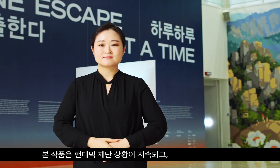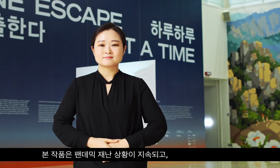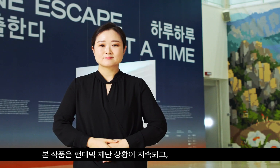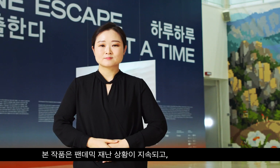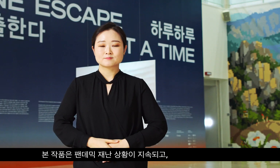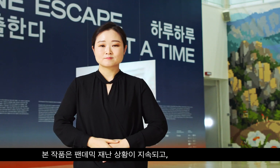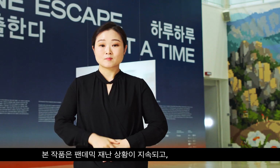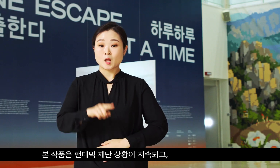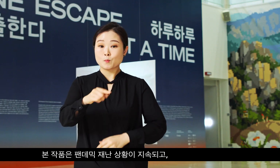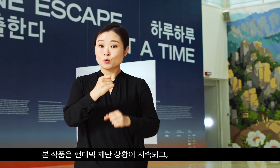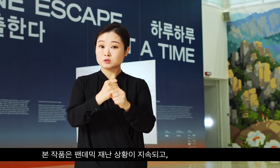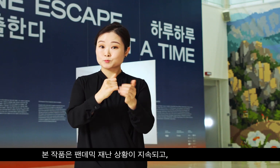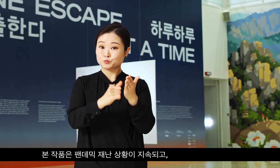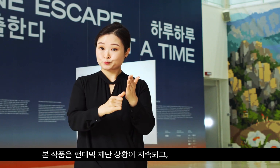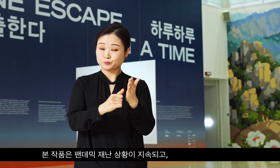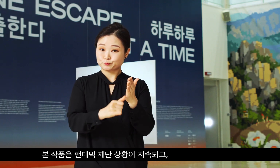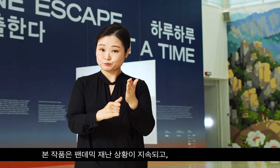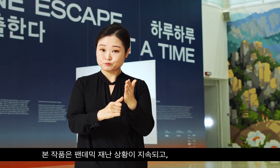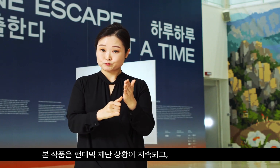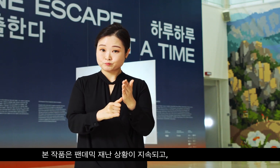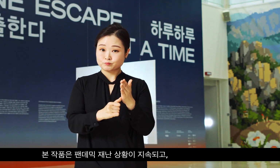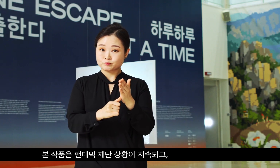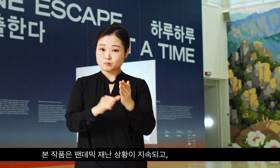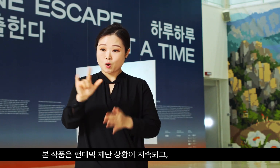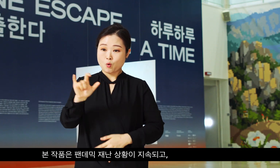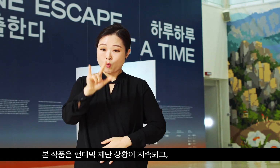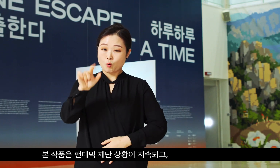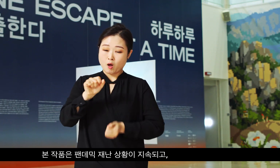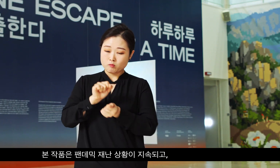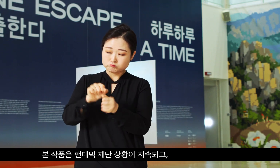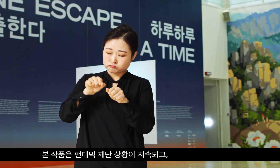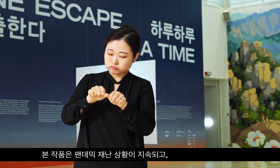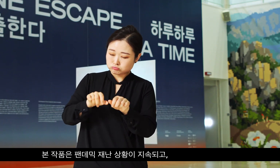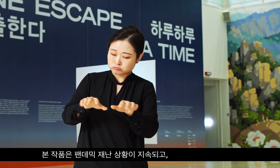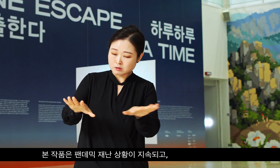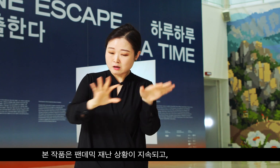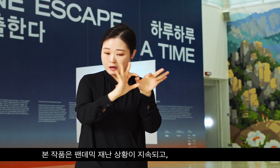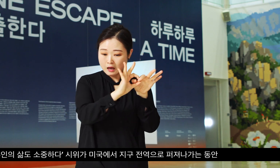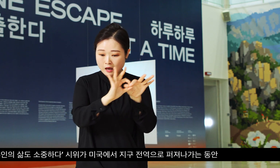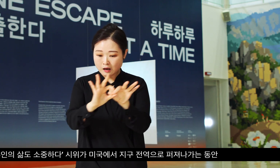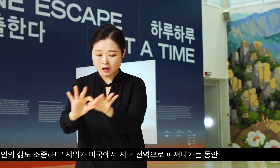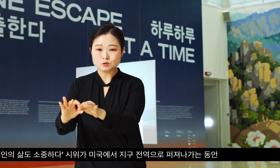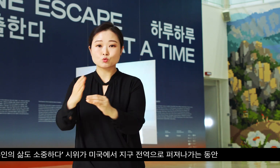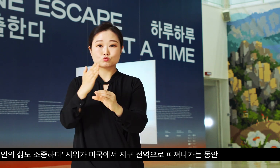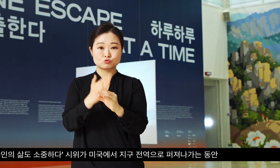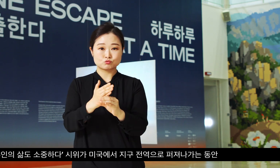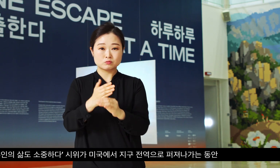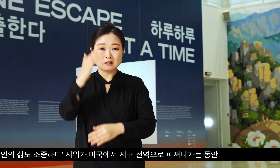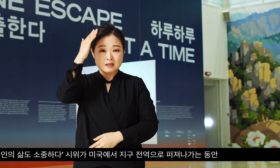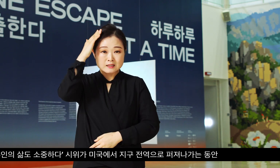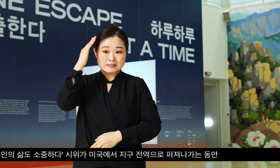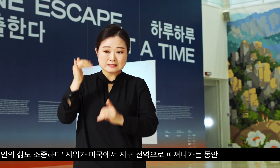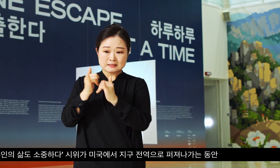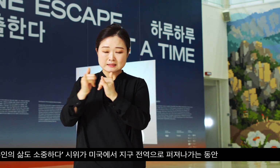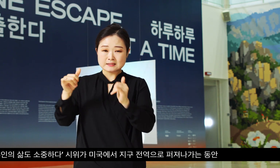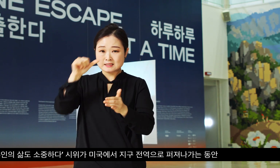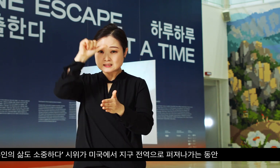본 작품은 팬데믹 재난 상황이 지속되고 흑인의 삶도 소중하다 시위가